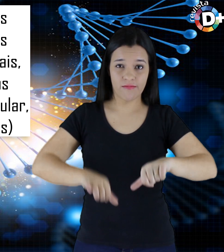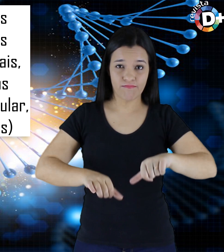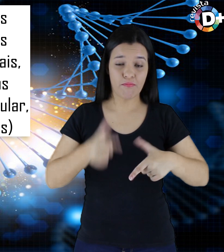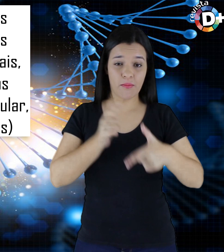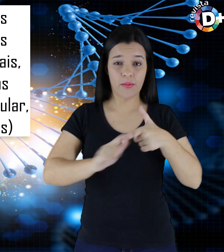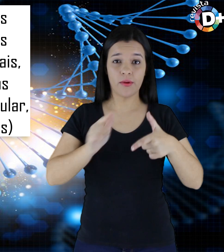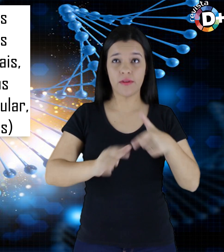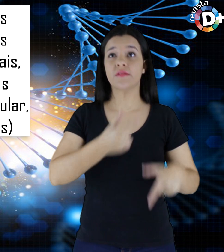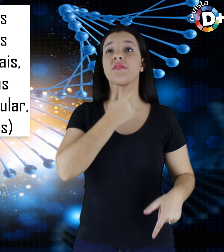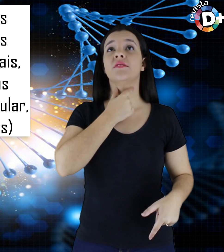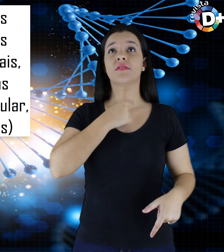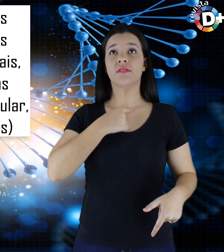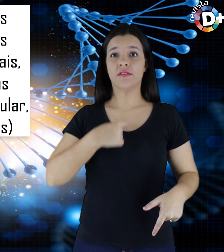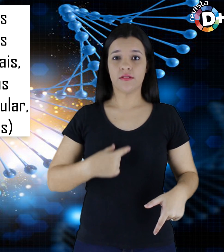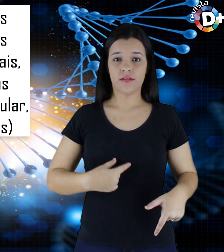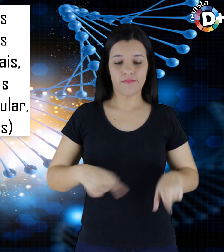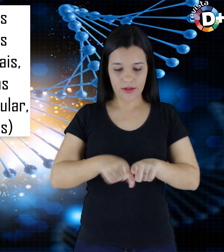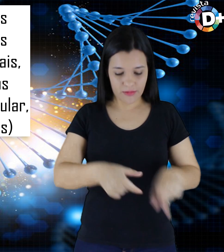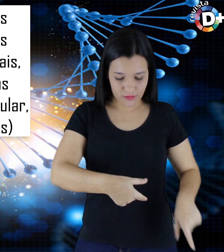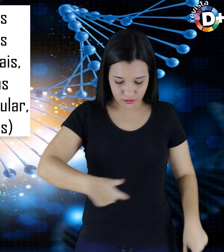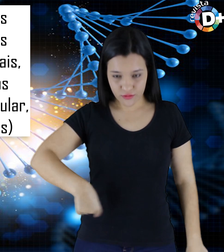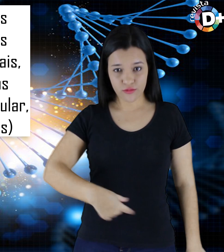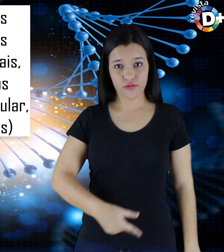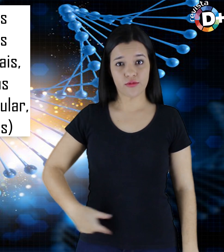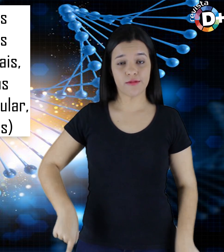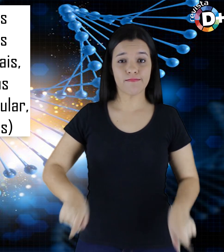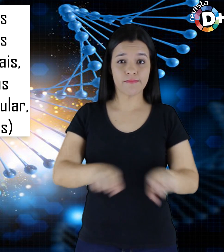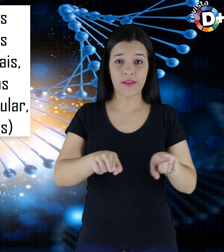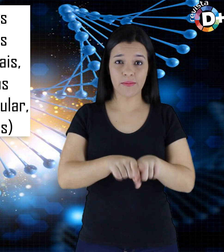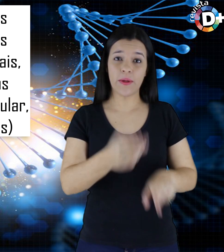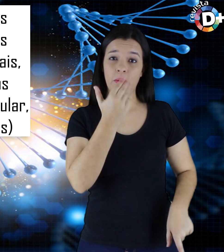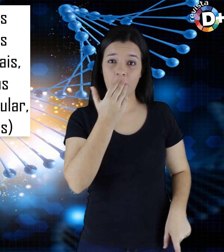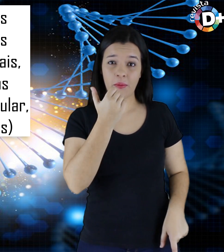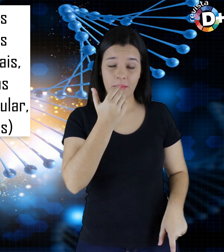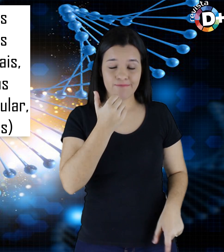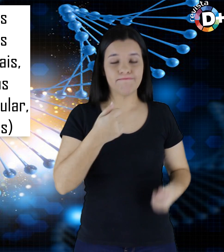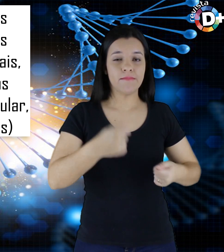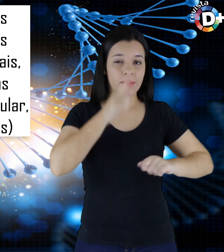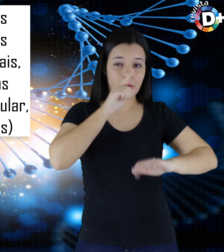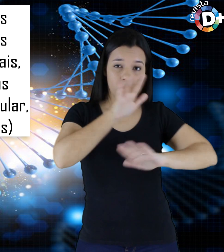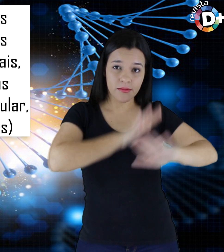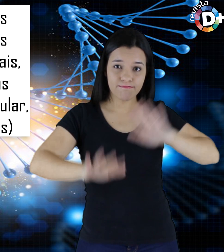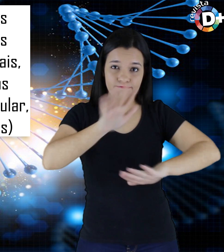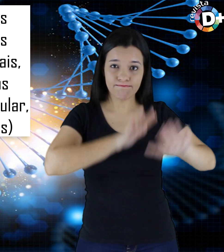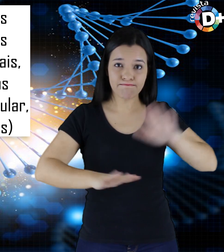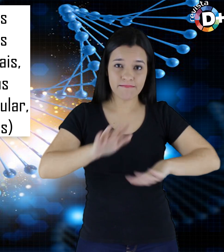distúrbios gastrointestinais e nutricionais e as alterações